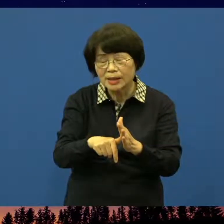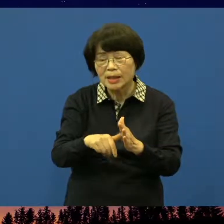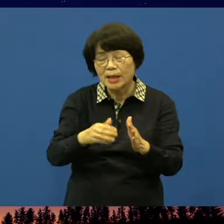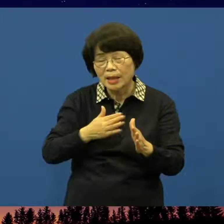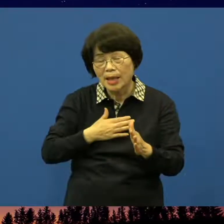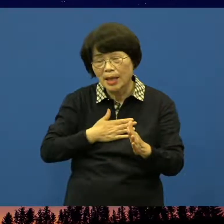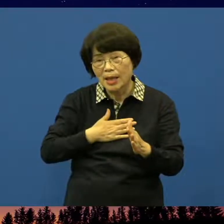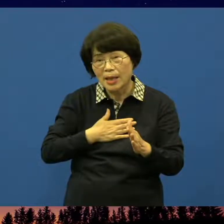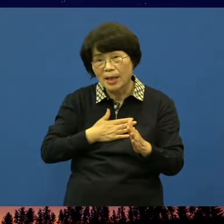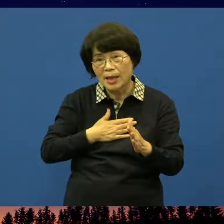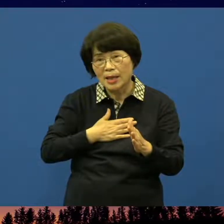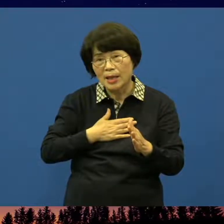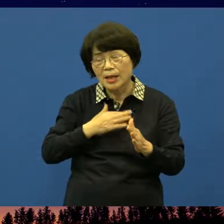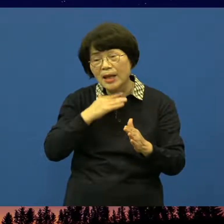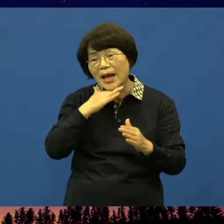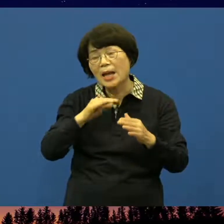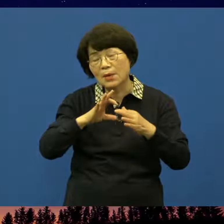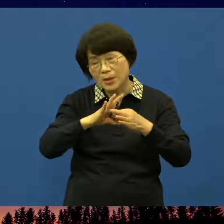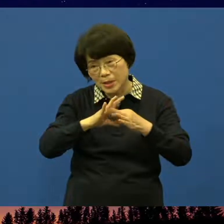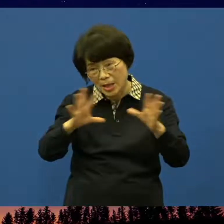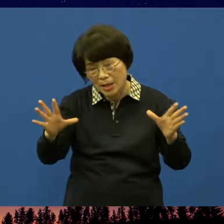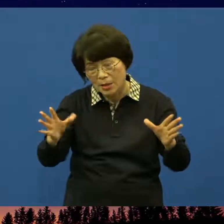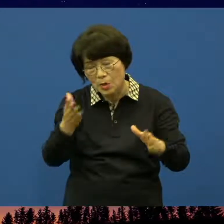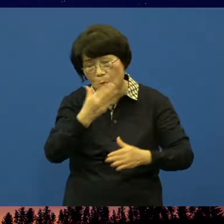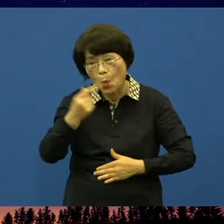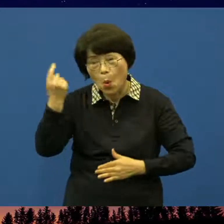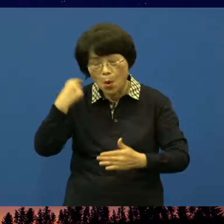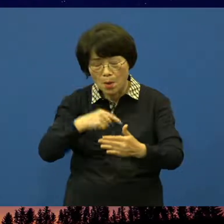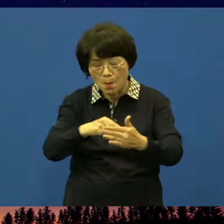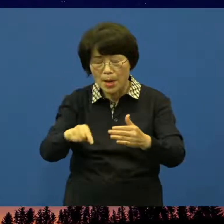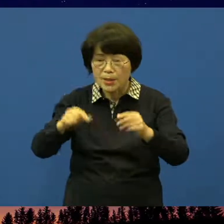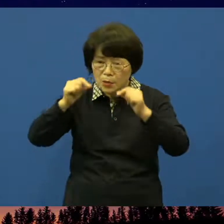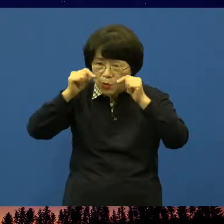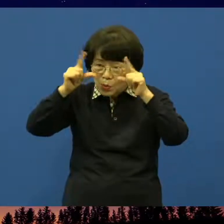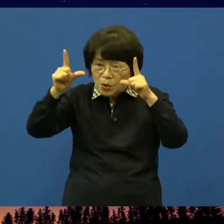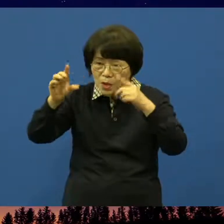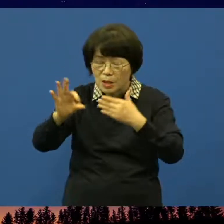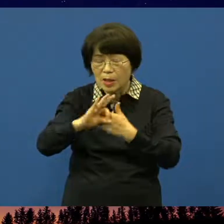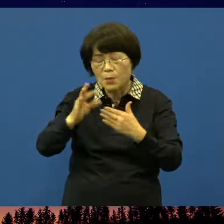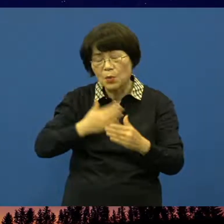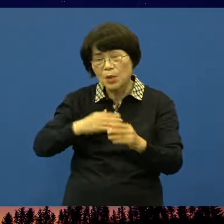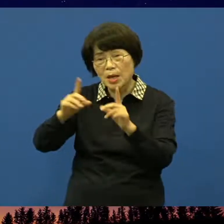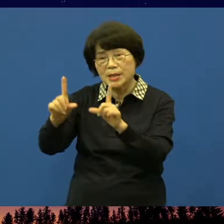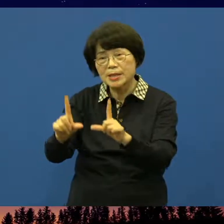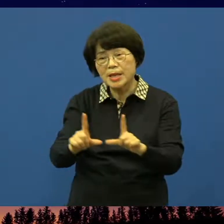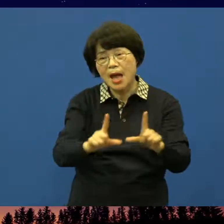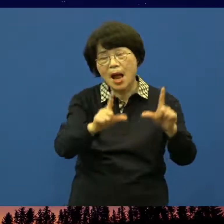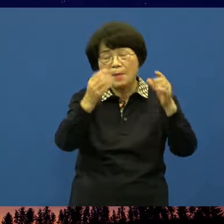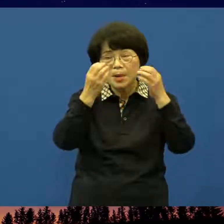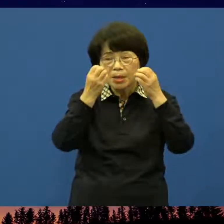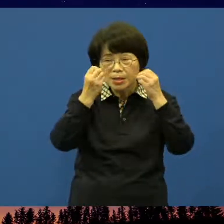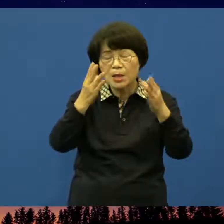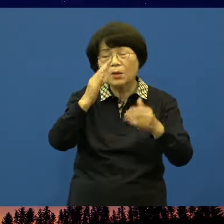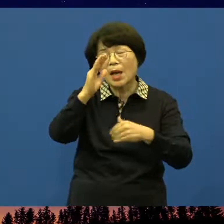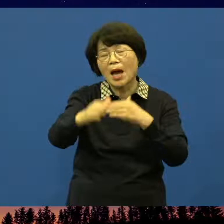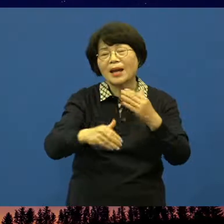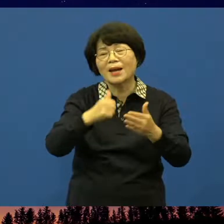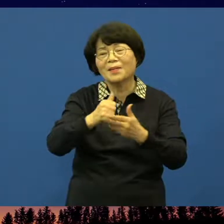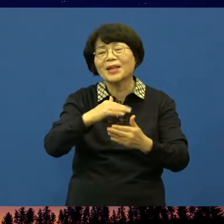살이든 상관없이 복음 안에서 눈을 떴다면 우리의 삶은 새롭게 하나님이 카운트다운을